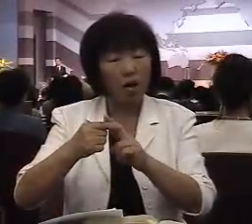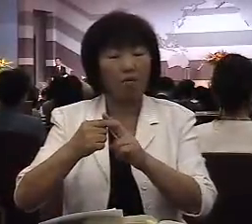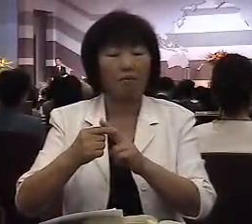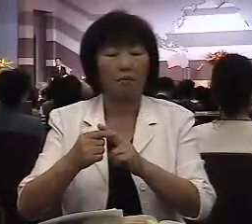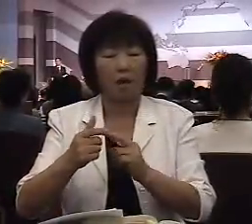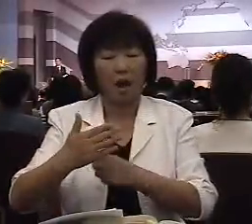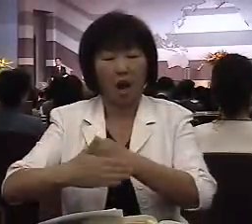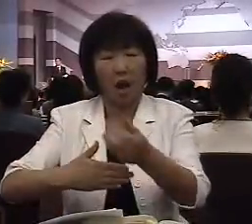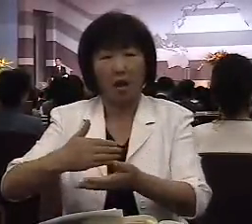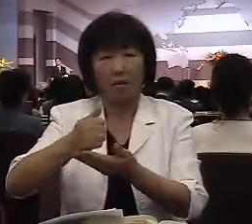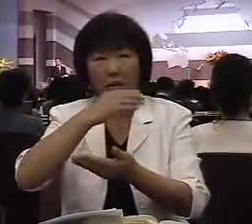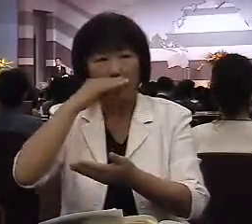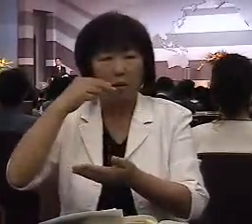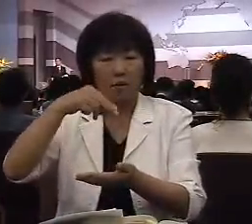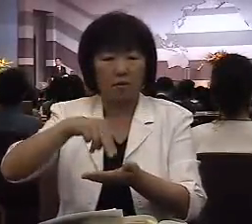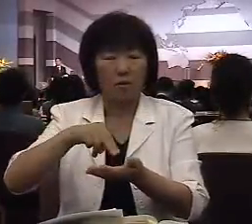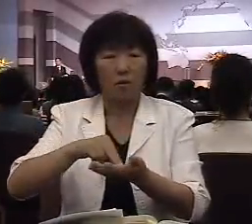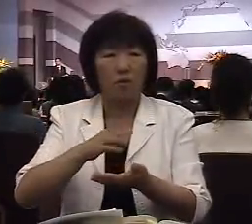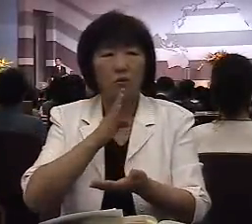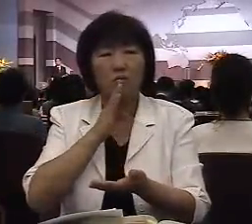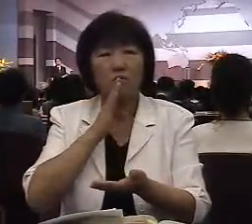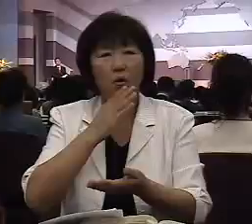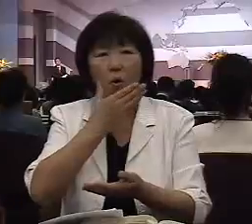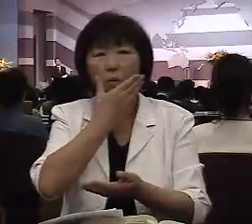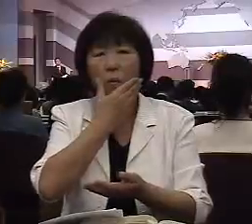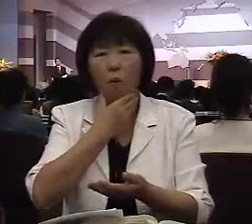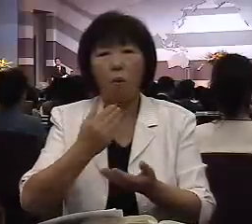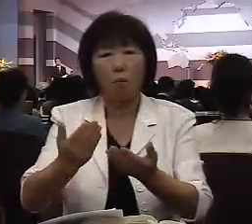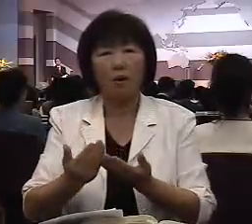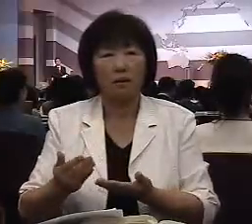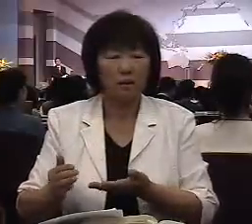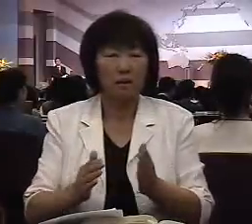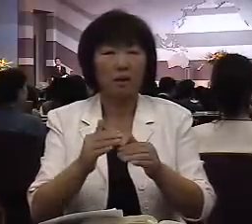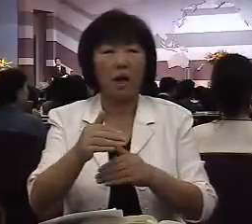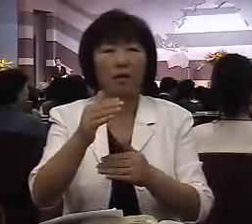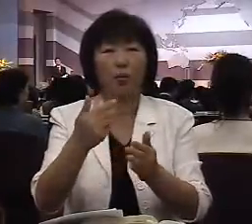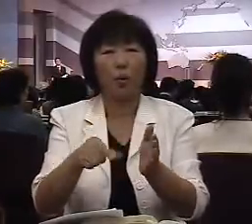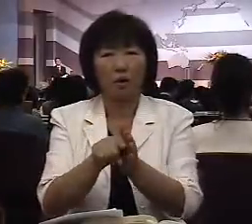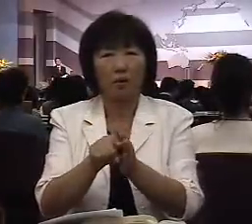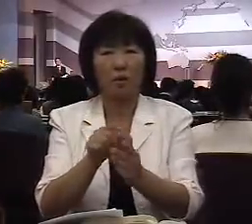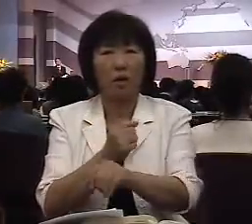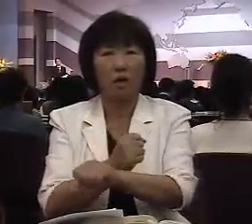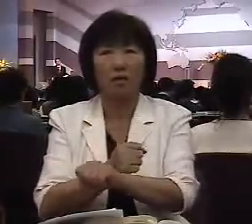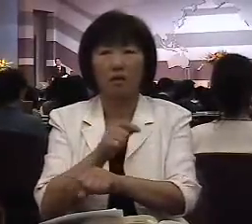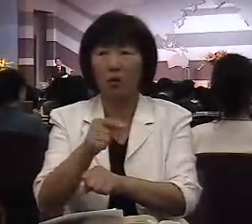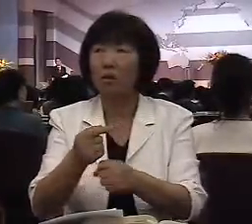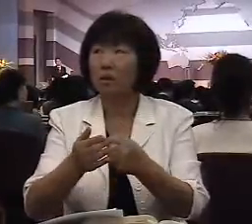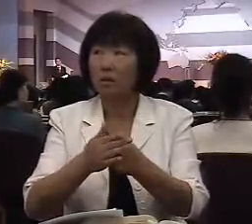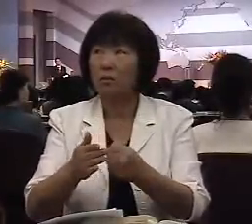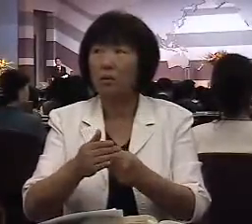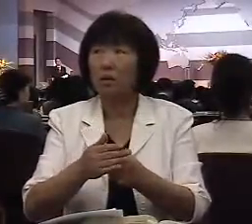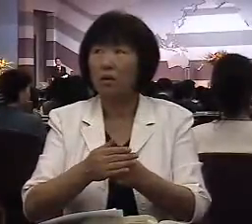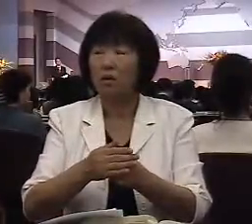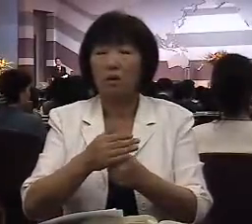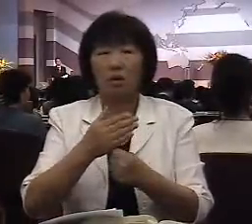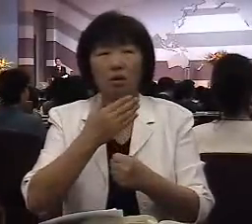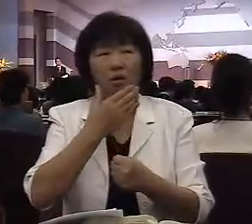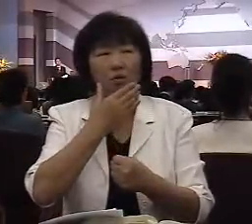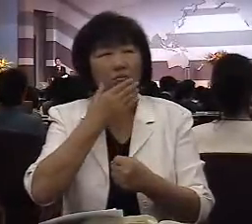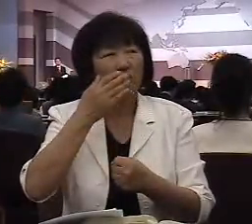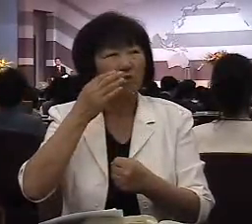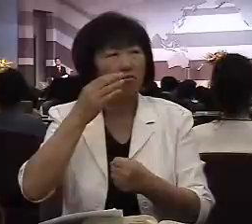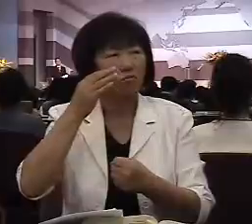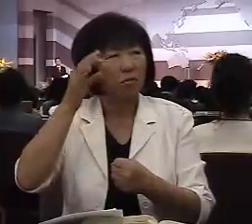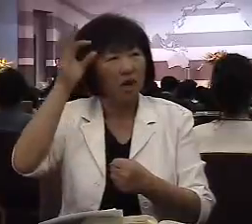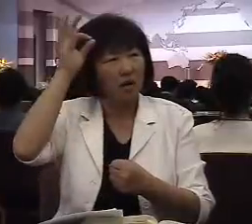앞에 바로 서고 하나님 앞에 정말 그 복받는 길을 가기 위해서 하는 것이기 때문에 불경기로 힘들지만